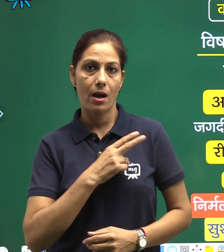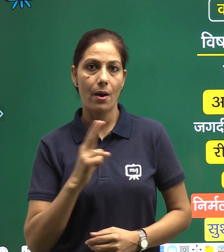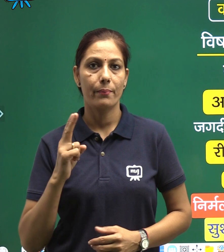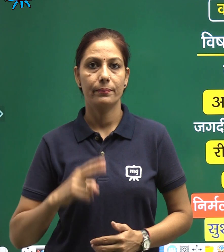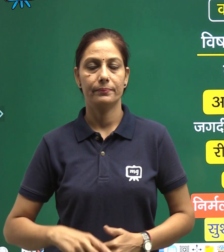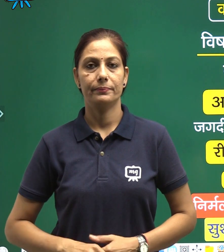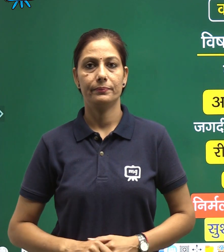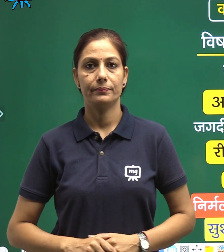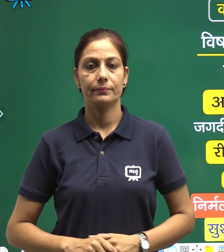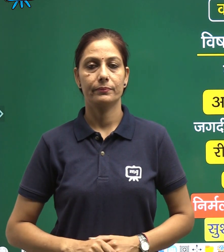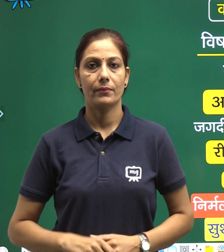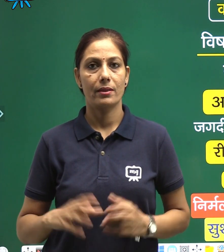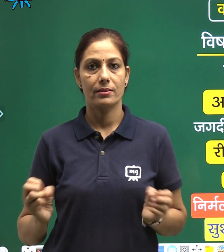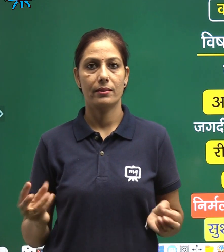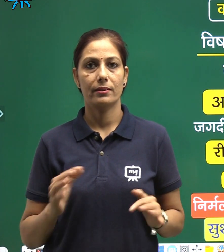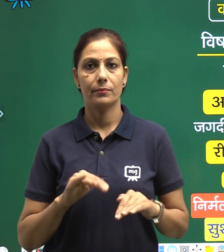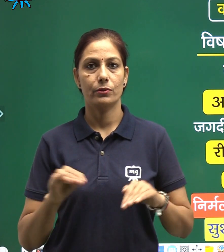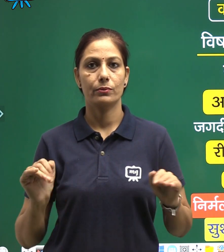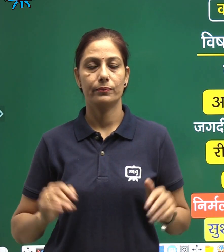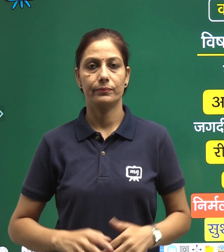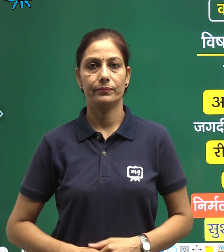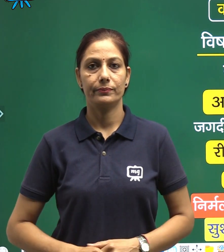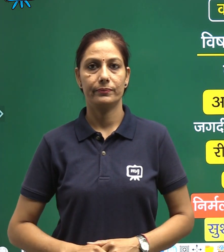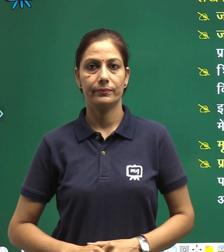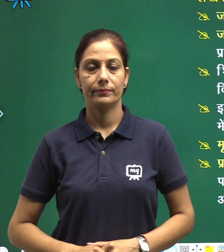हड्डी। शुरू करें बच्चों।